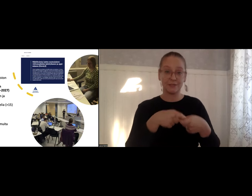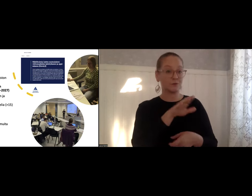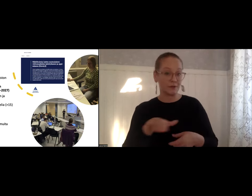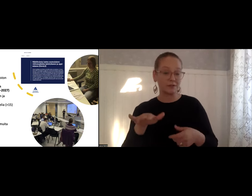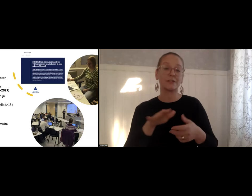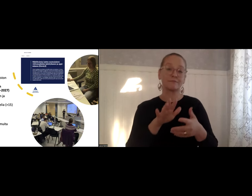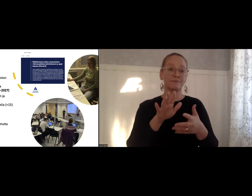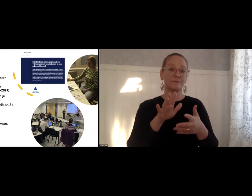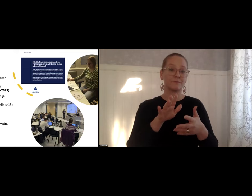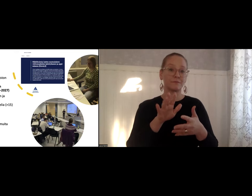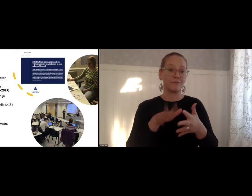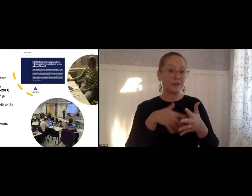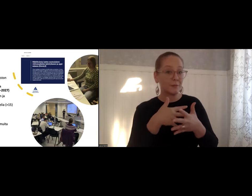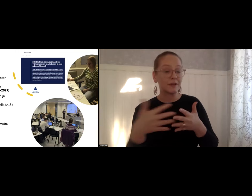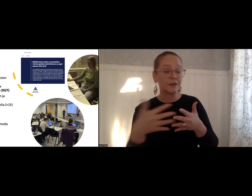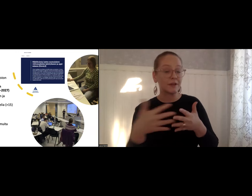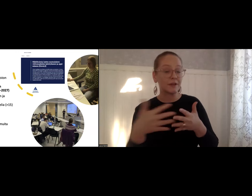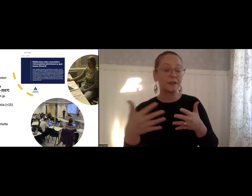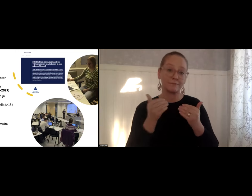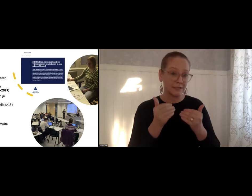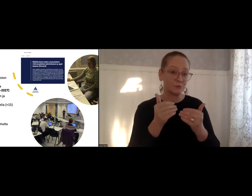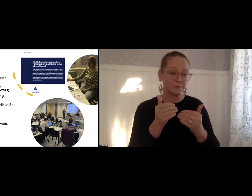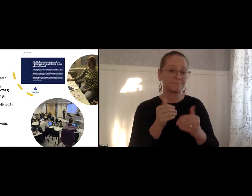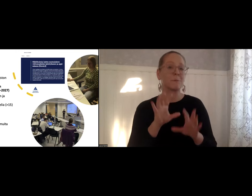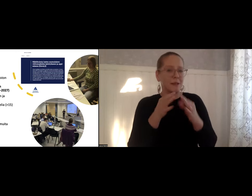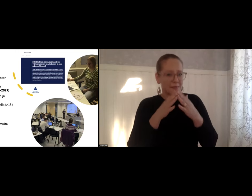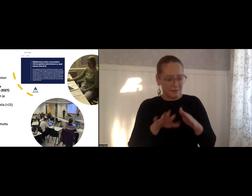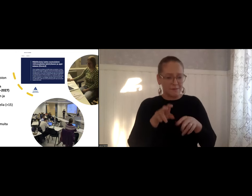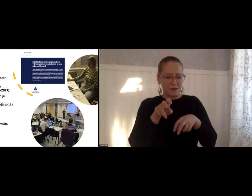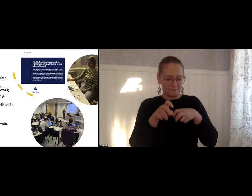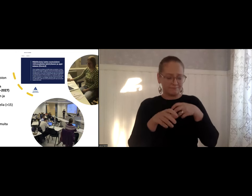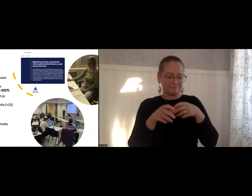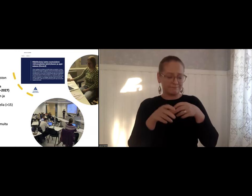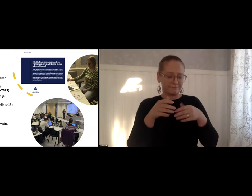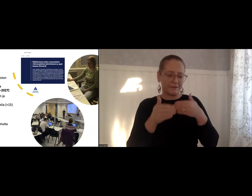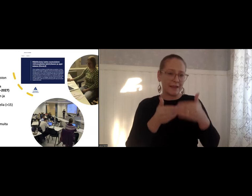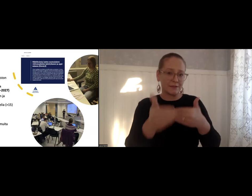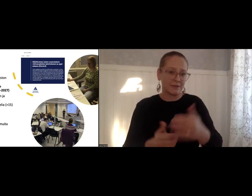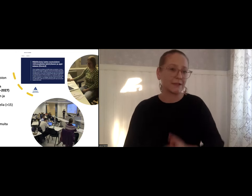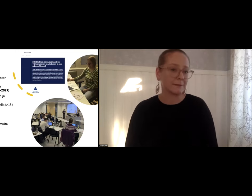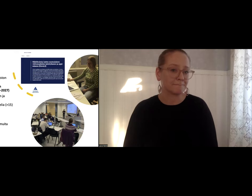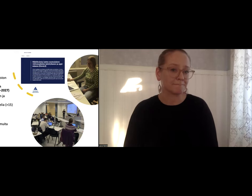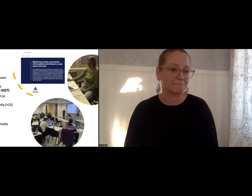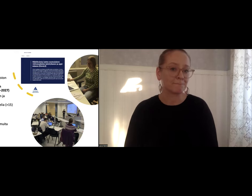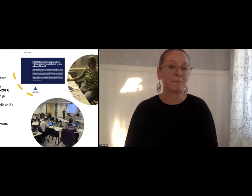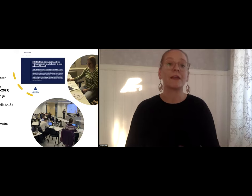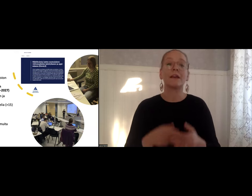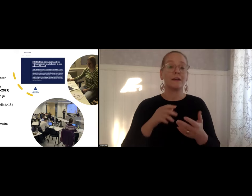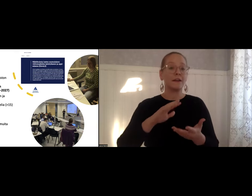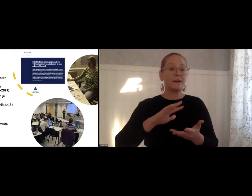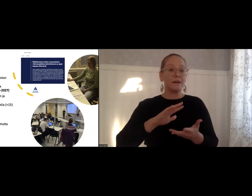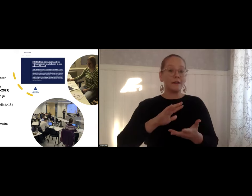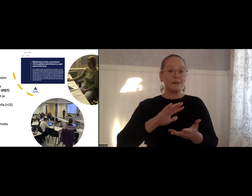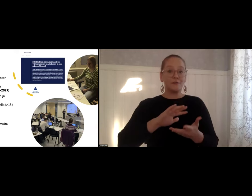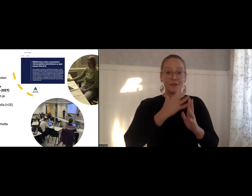Itessä on toteutettu myös tutkimustyötä nimenomaan lasten viittomakielen kehitykseen liittyen. Eli